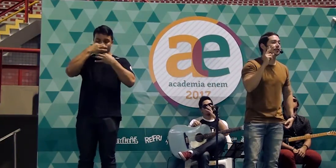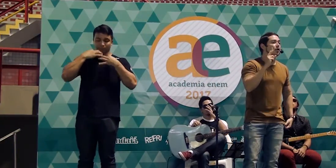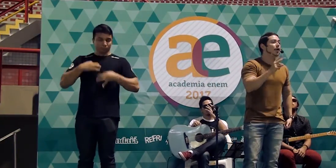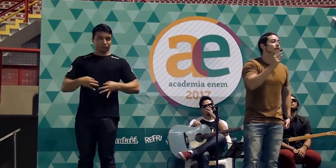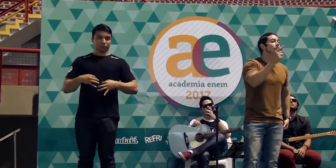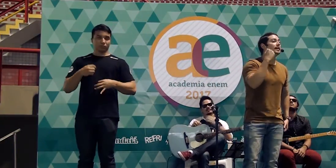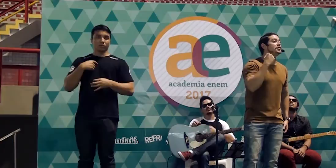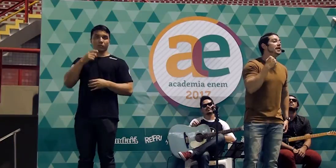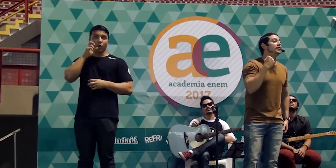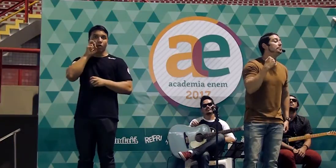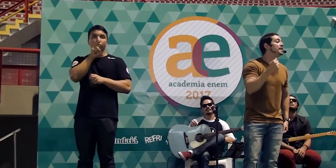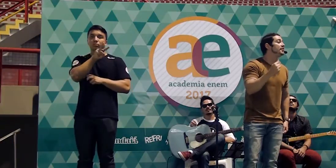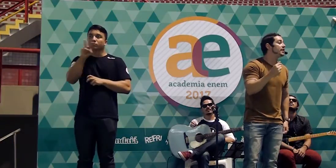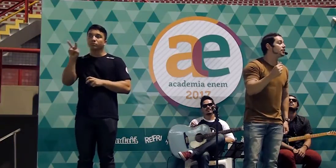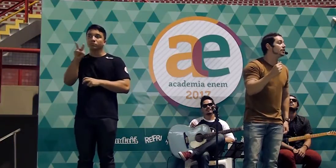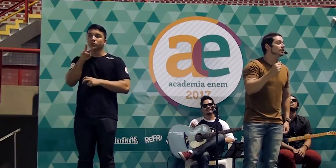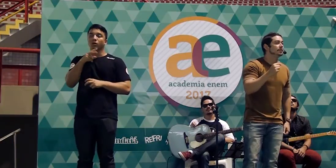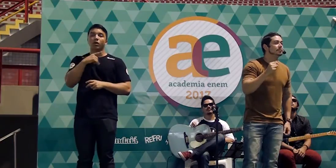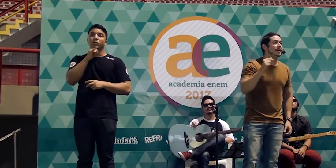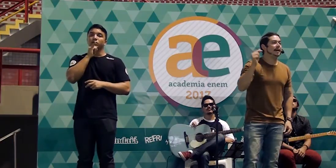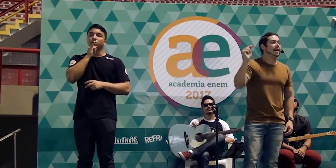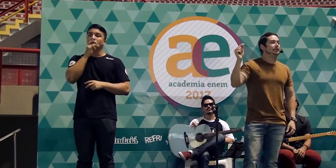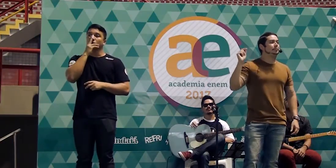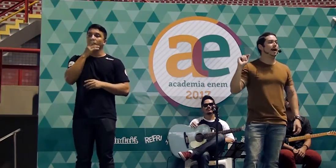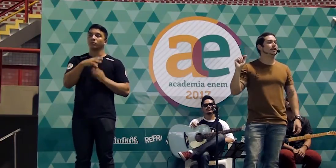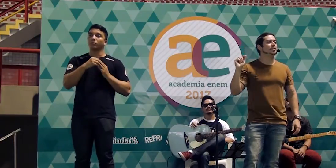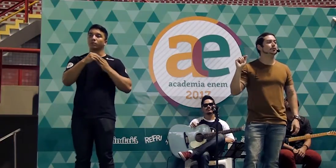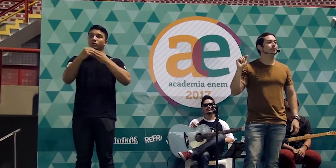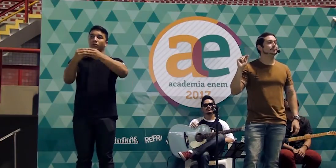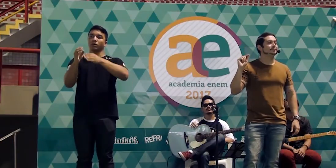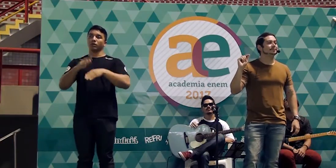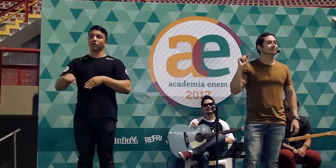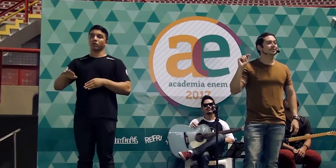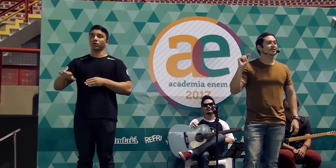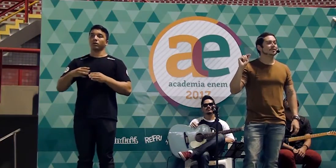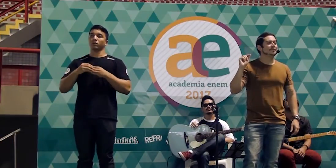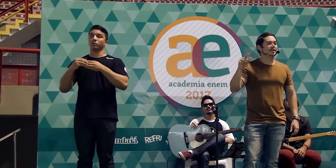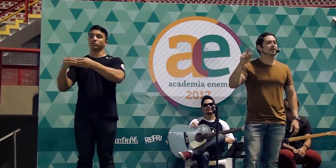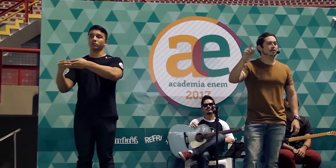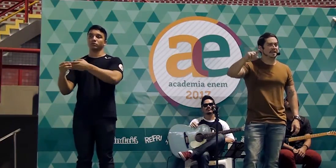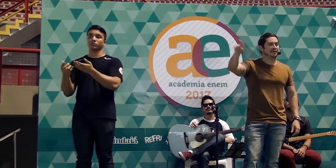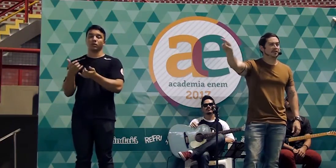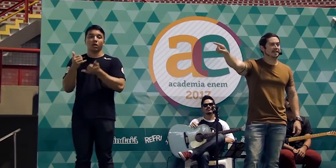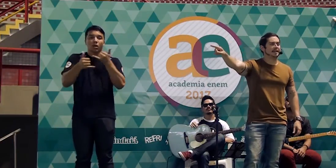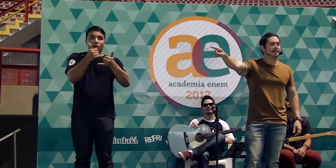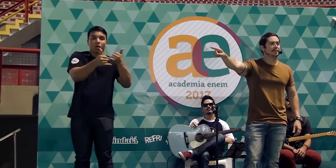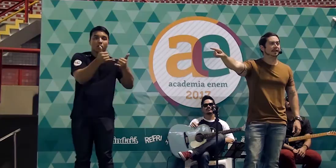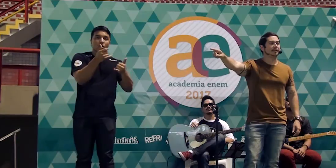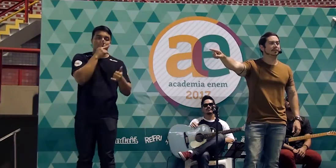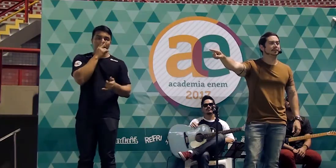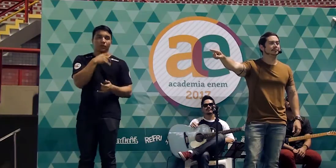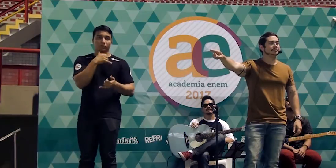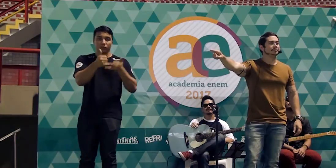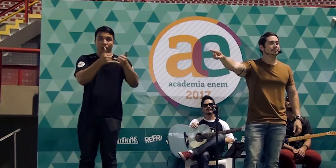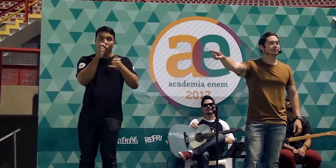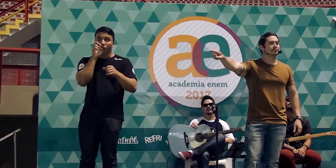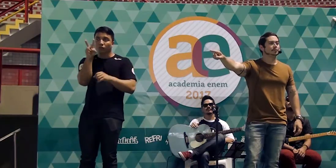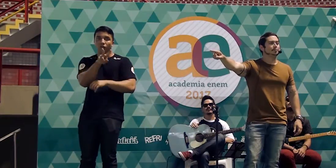te vigiando. Olha como é que a gente leva um pivete para a área do parquinho. Você não consegue vigiar as crianças brincando,